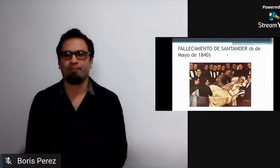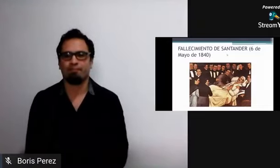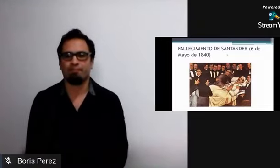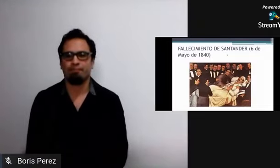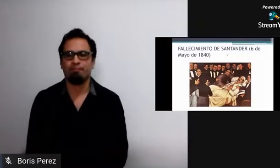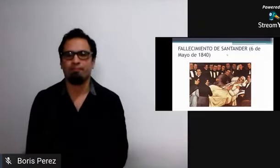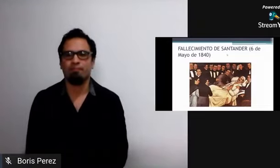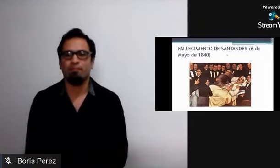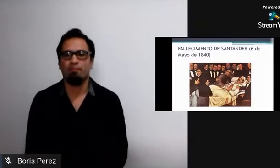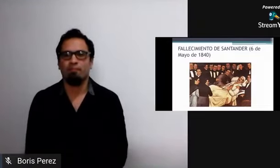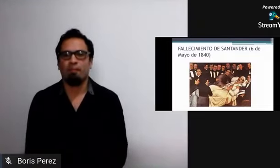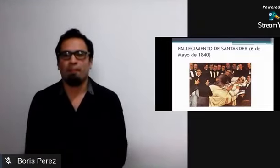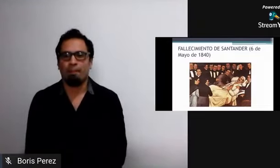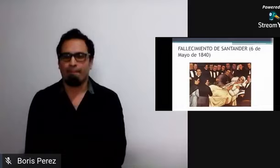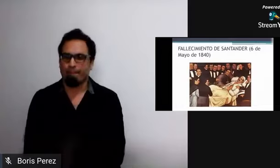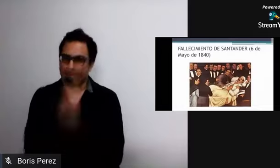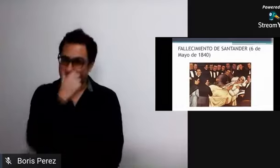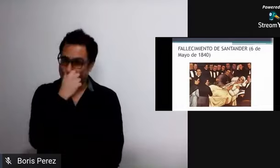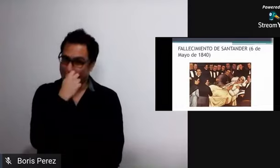1840.